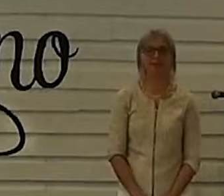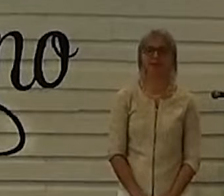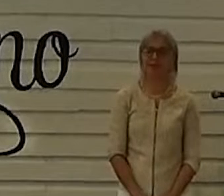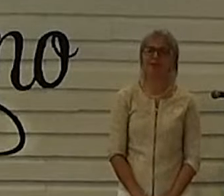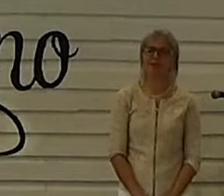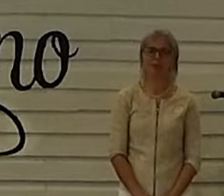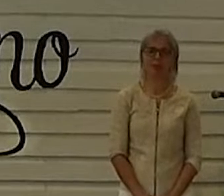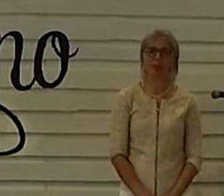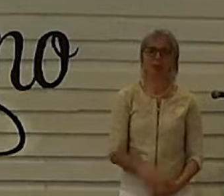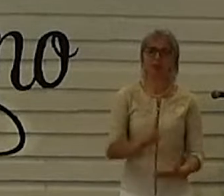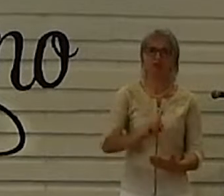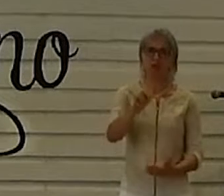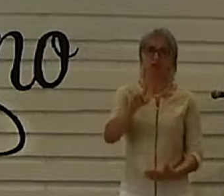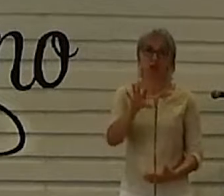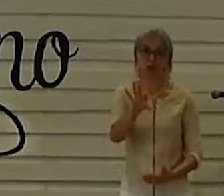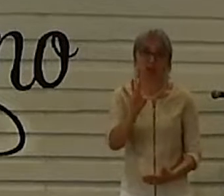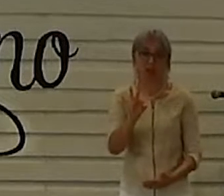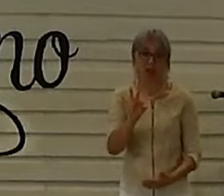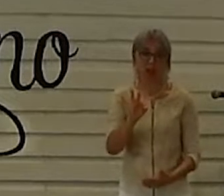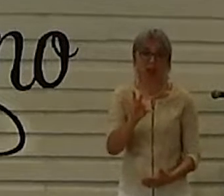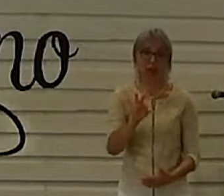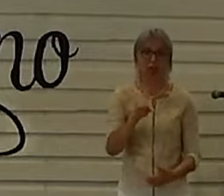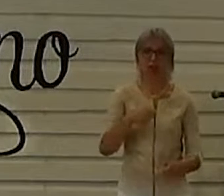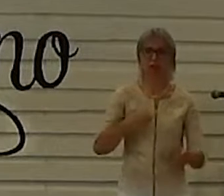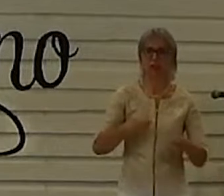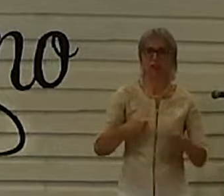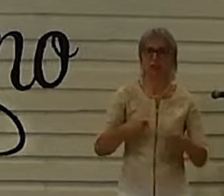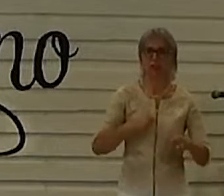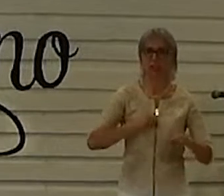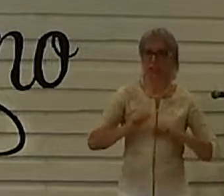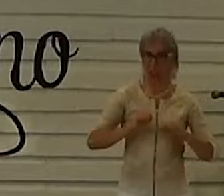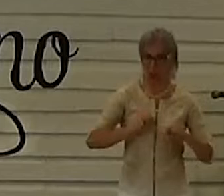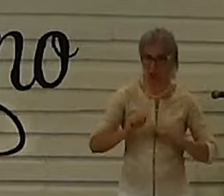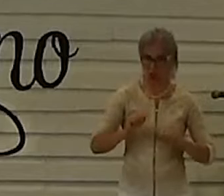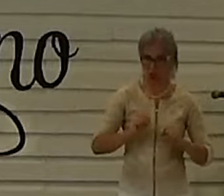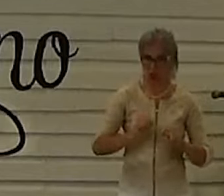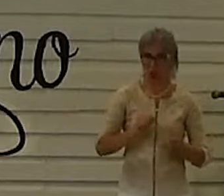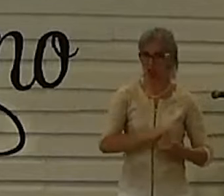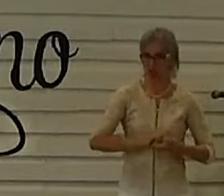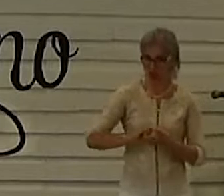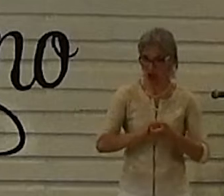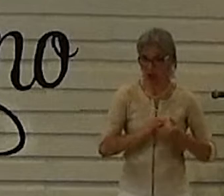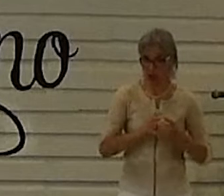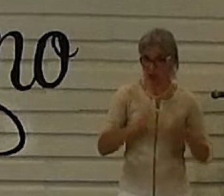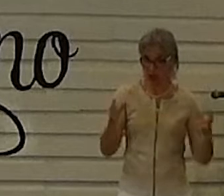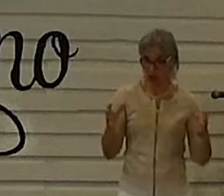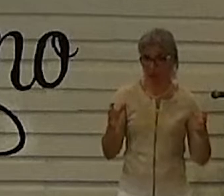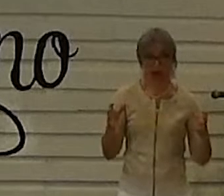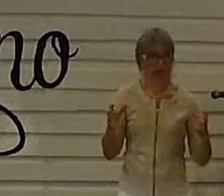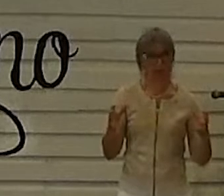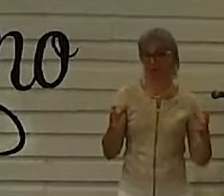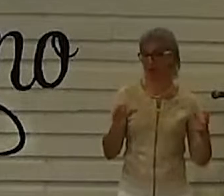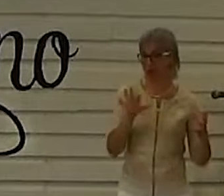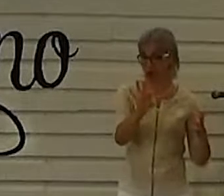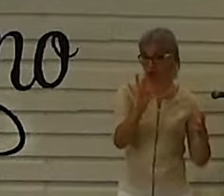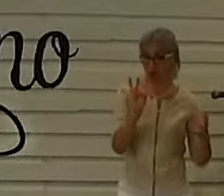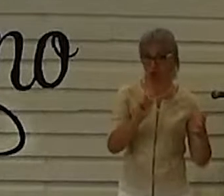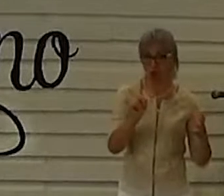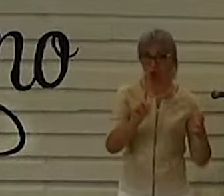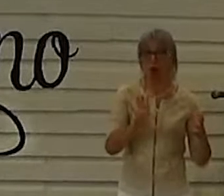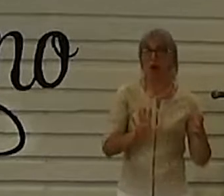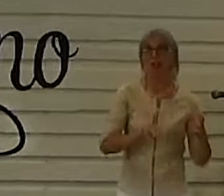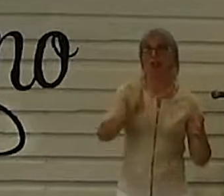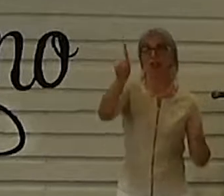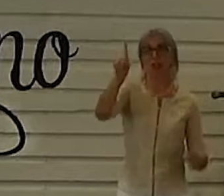società, ma ti ha scelto Dio, colui che è il proprietario del cielo e della terra, il padrone.